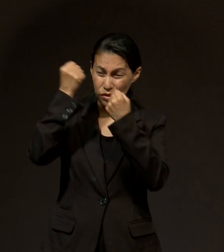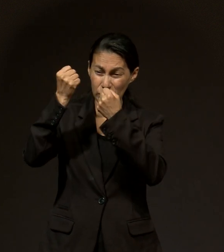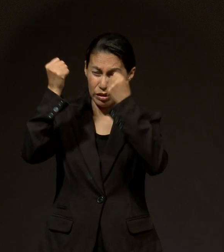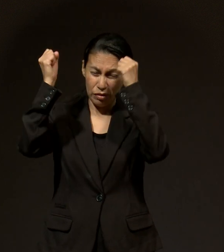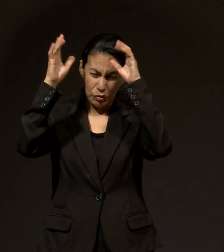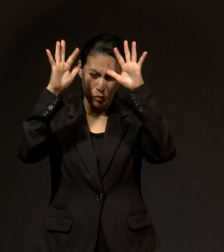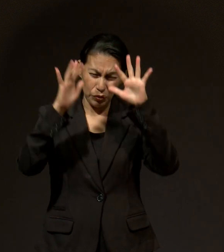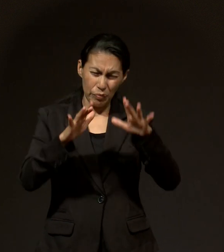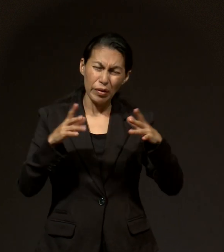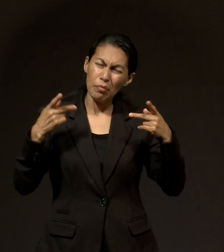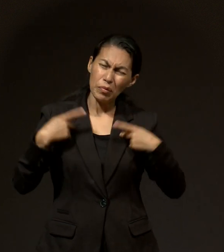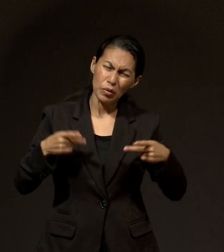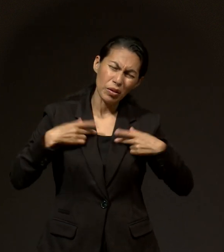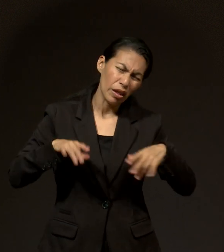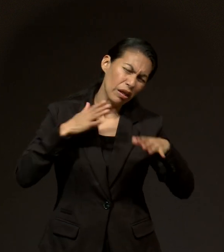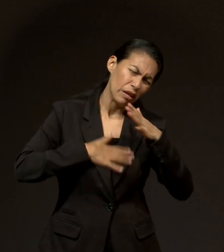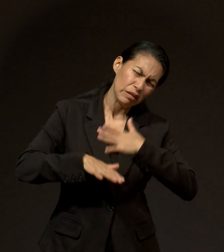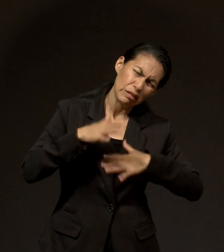Amén